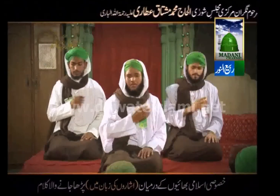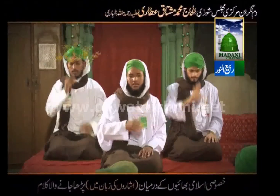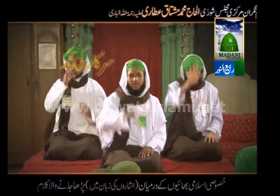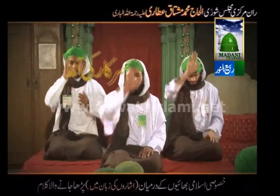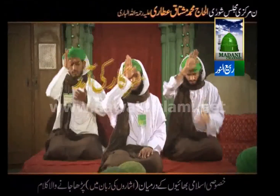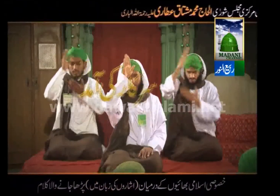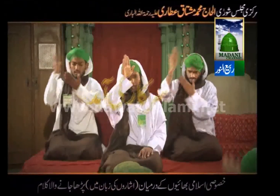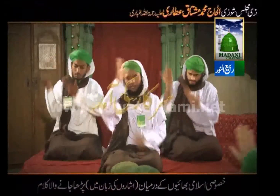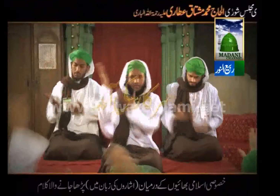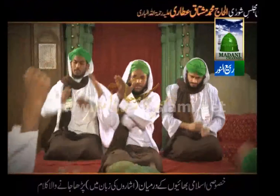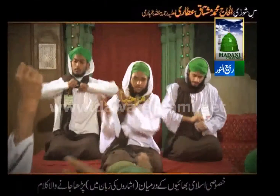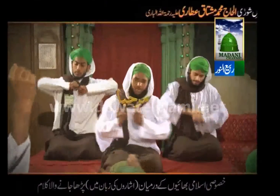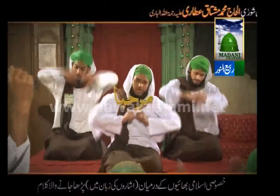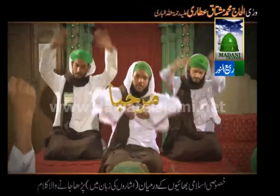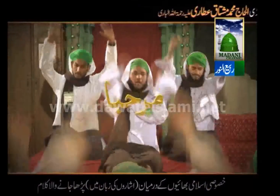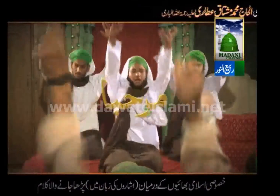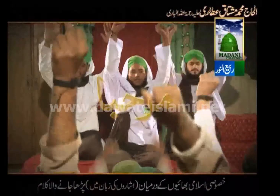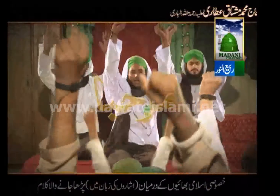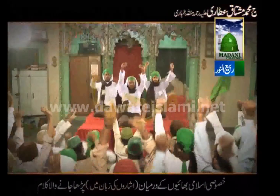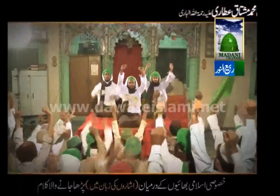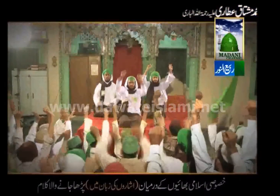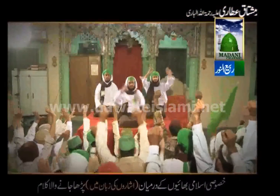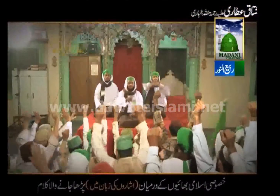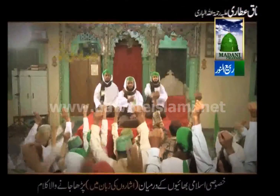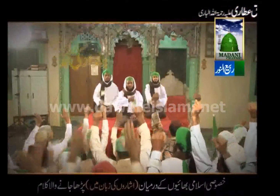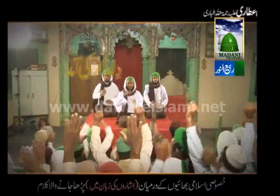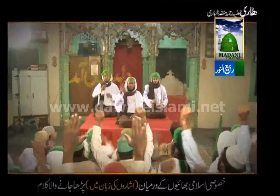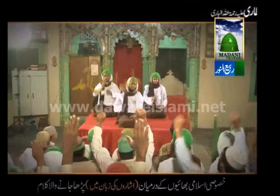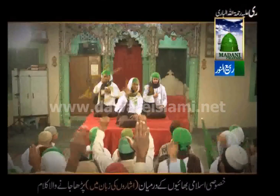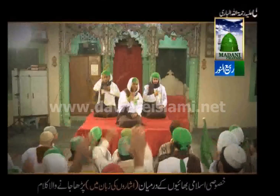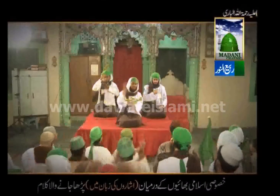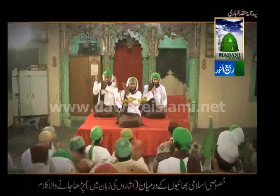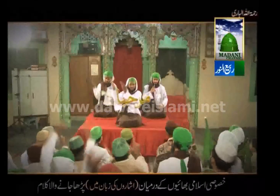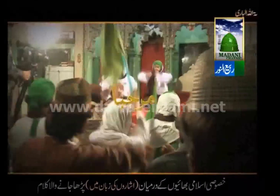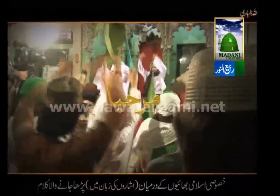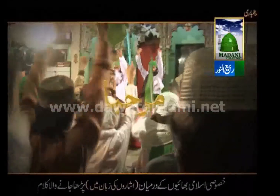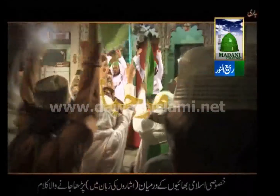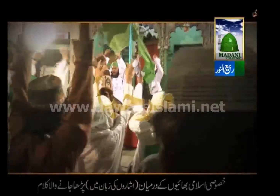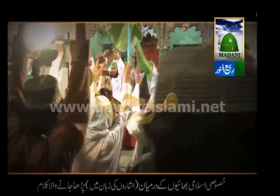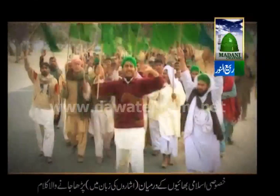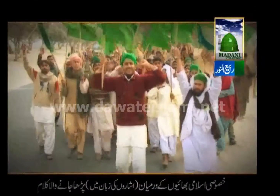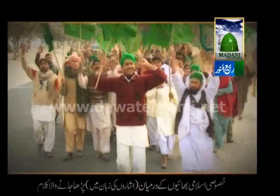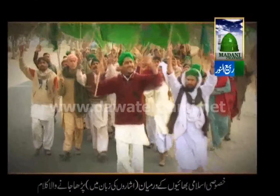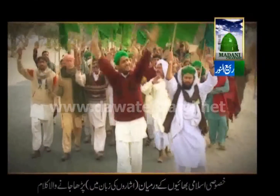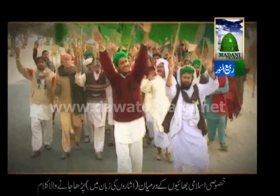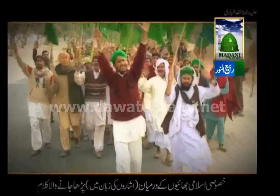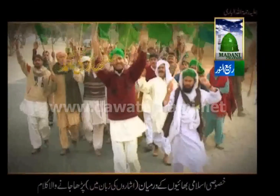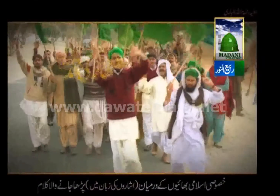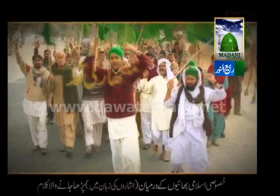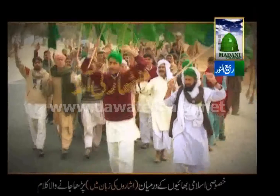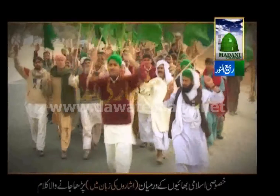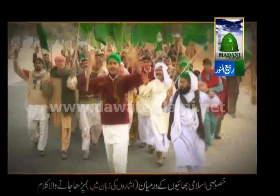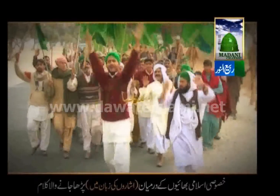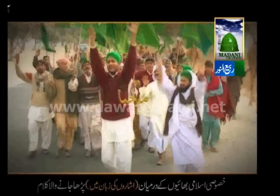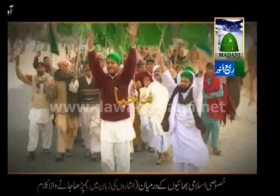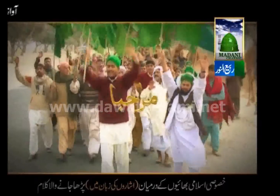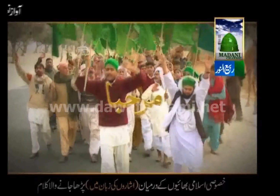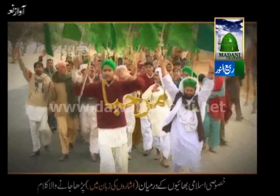کی آمد مرحبا دلدار کی آمد مرحبا منٹھار کی آمد